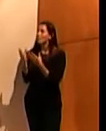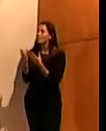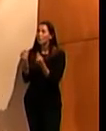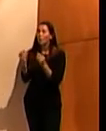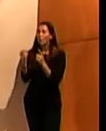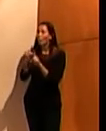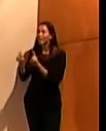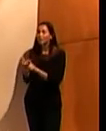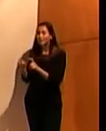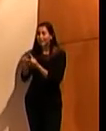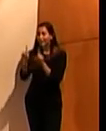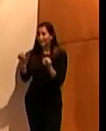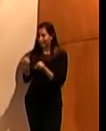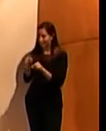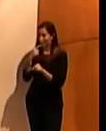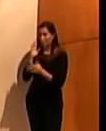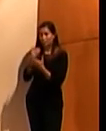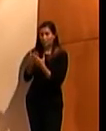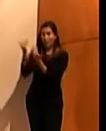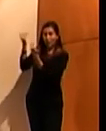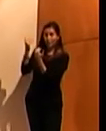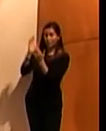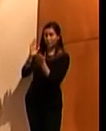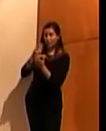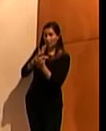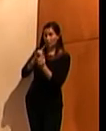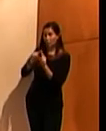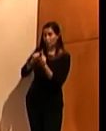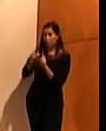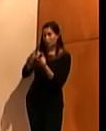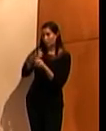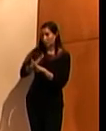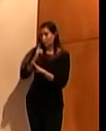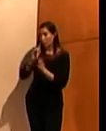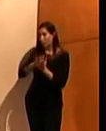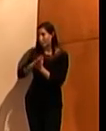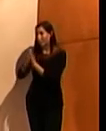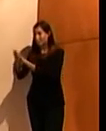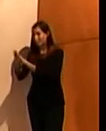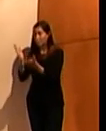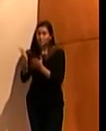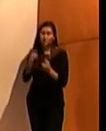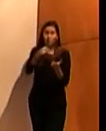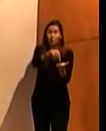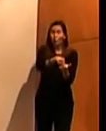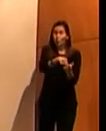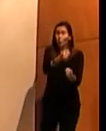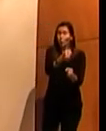une évolution et une déclinaison de l'abri, et notamment, voilà, on parlait d'espace de coworking, par exemple, on a eu quelques demandes.